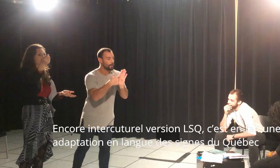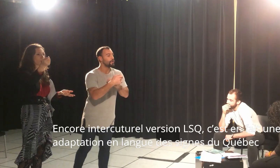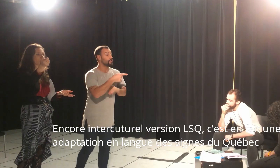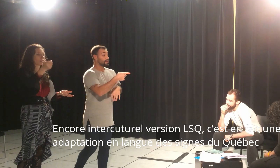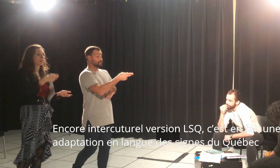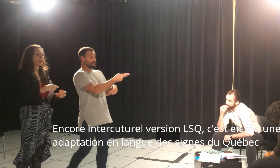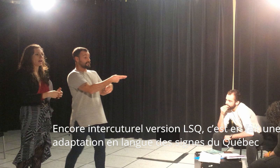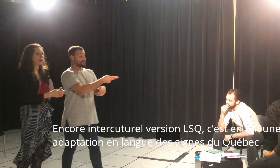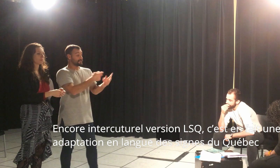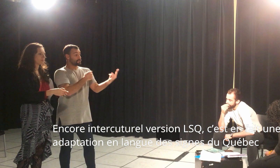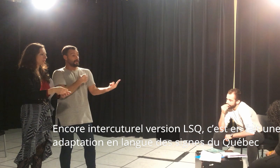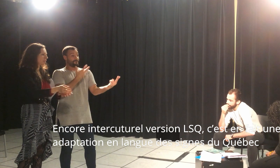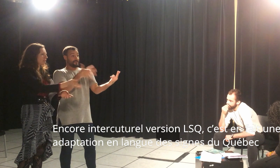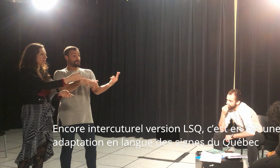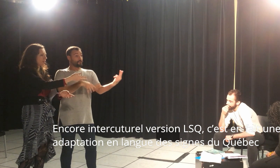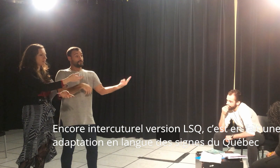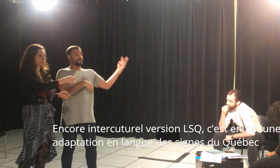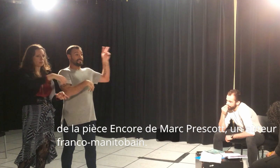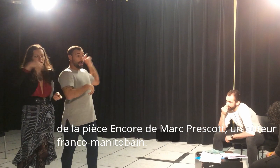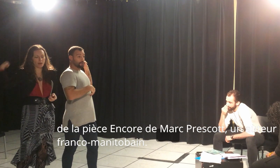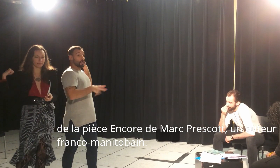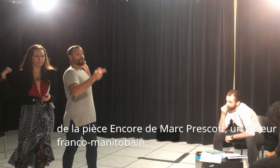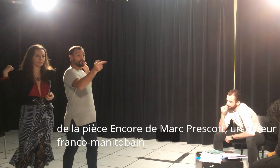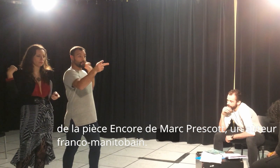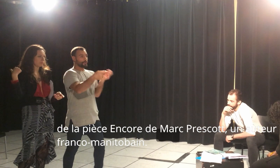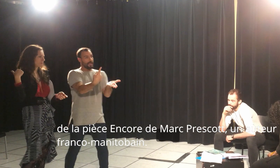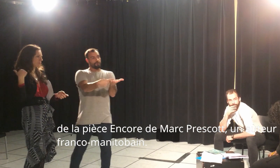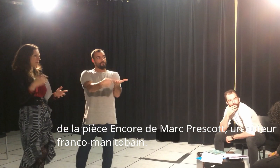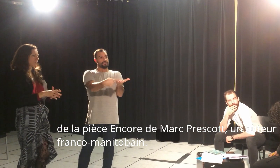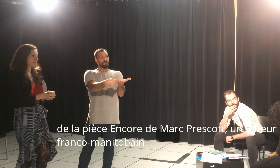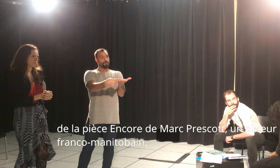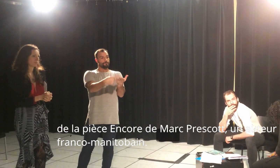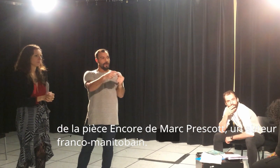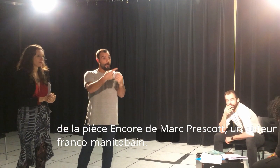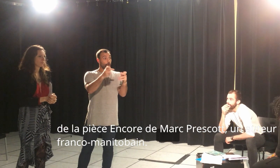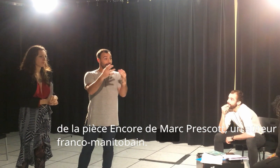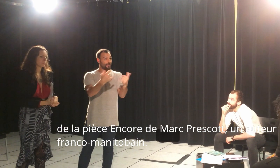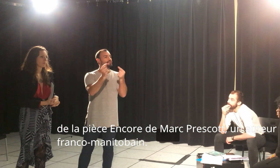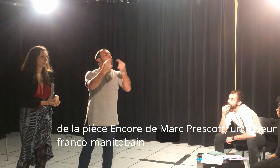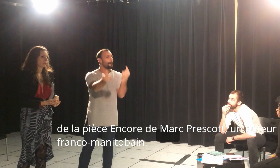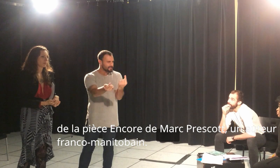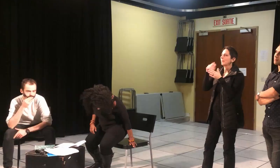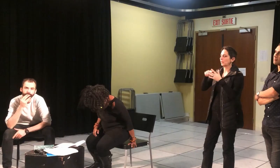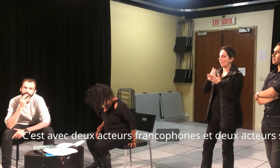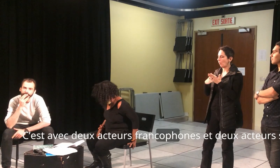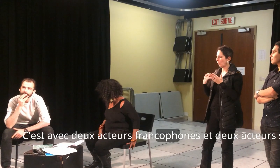c'est enfin une adaptation en langage des signes québécois de la pièce Encore de Mark Prescott, un auteur franco-manitobain. C'est avec deux